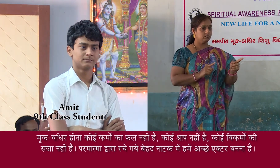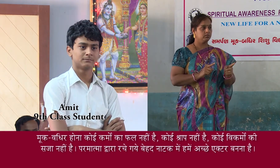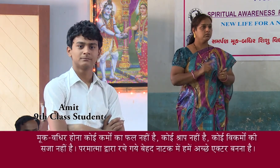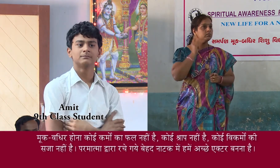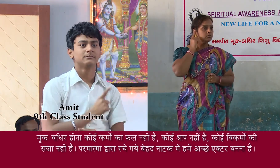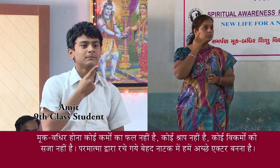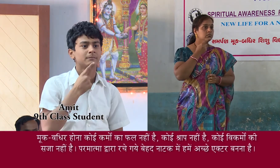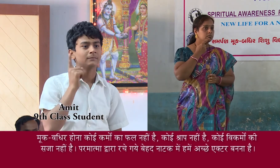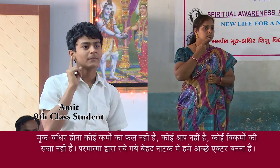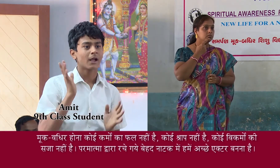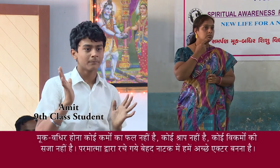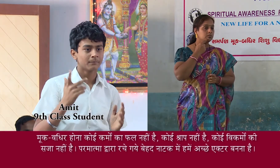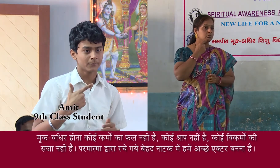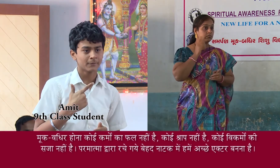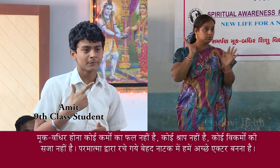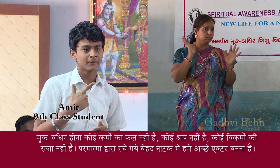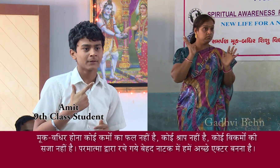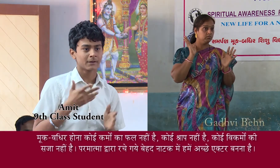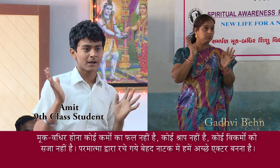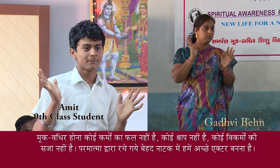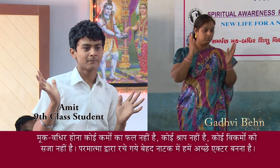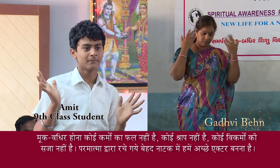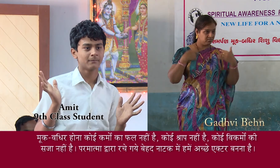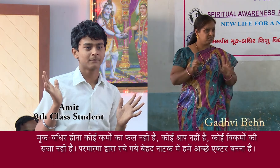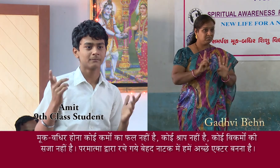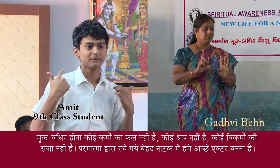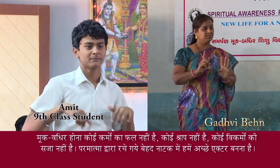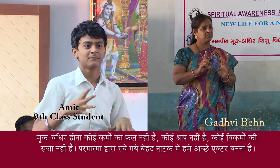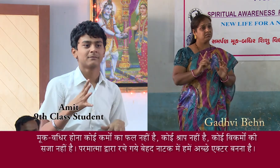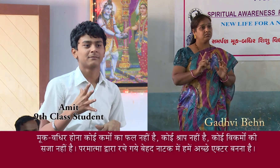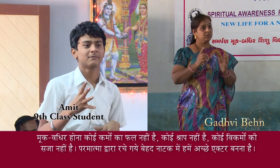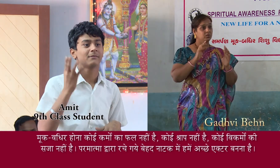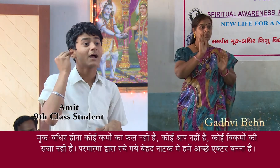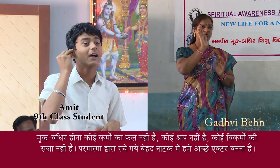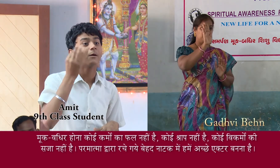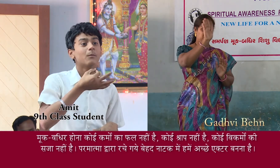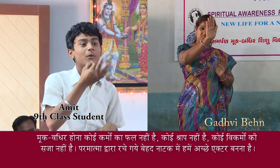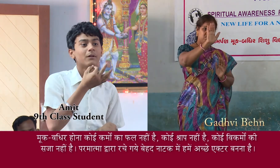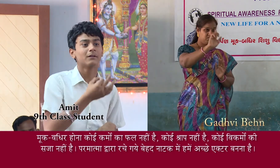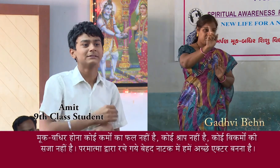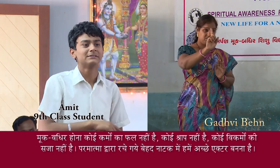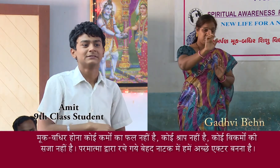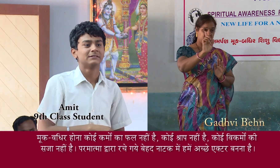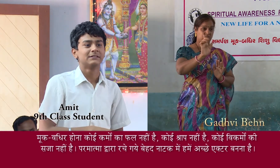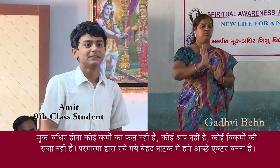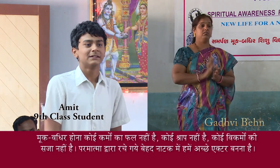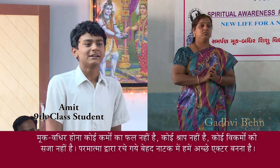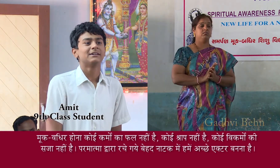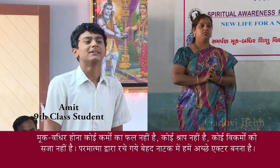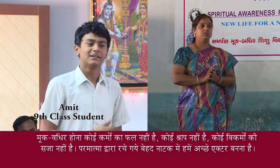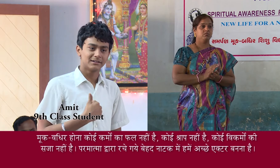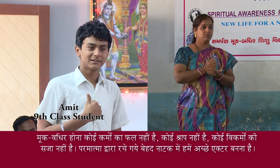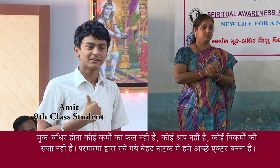मूक बधिर होना कोई कर्मों का फल नहीं है, कोई श्राप नहीं है, कोई विकर्मों का सजा नहीं